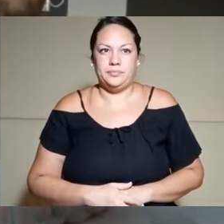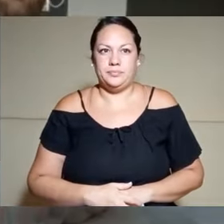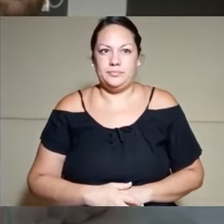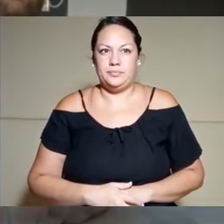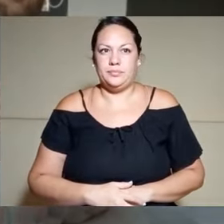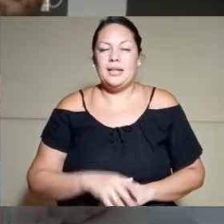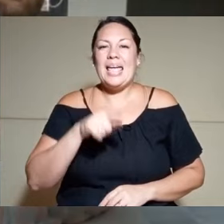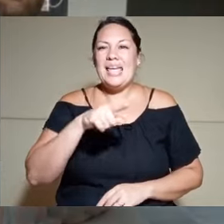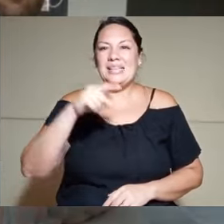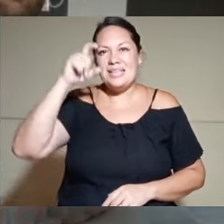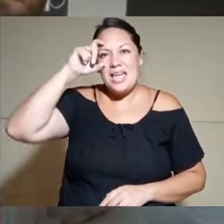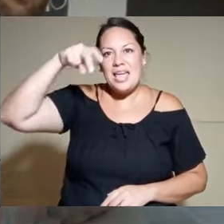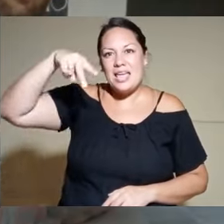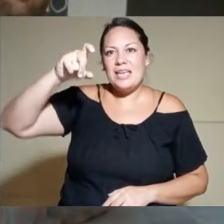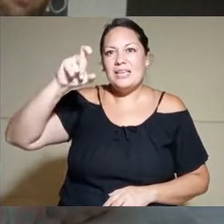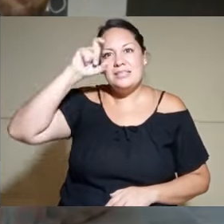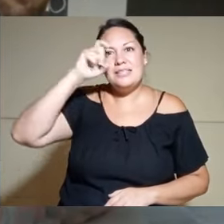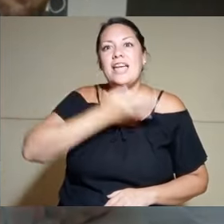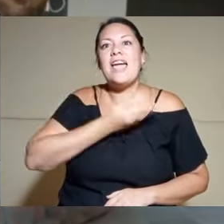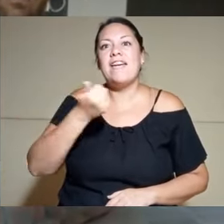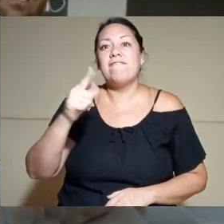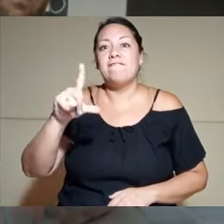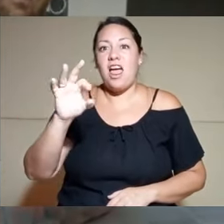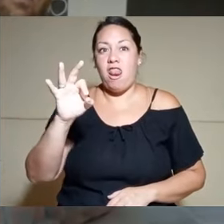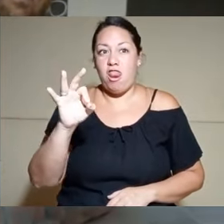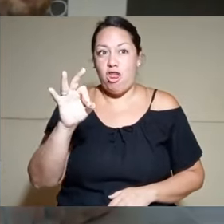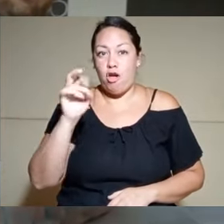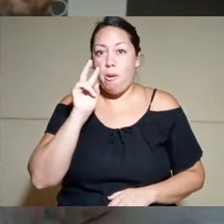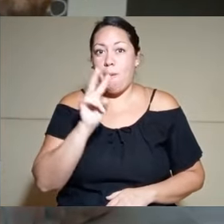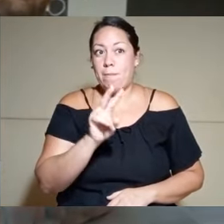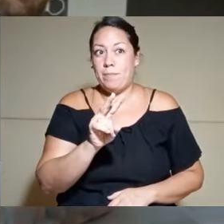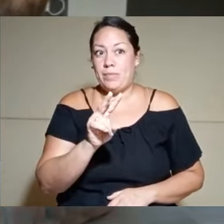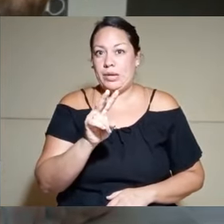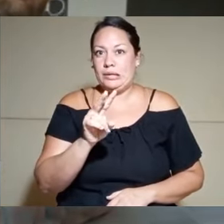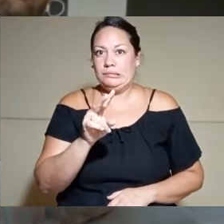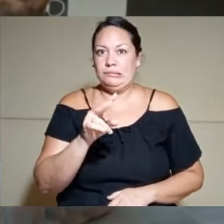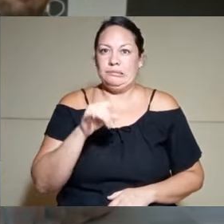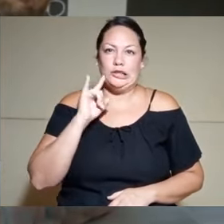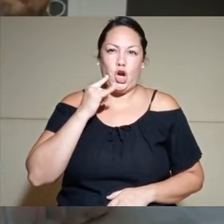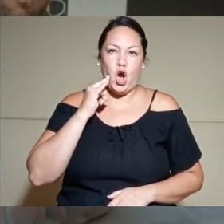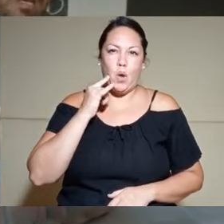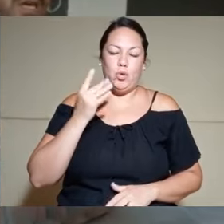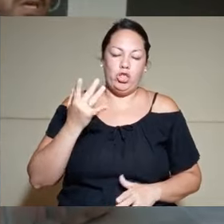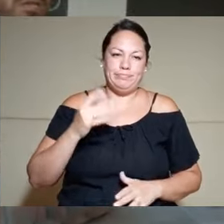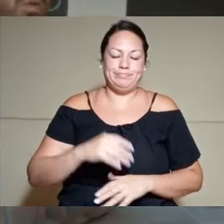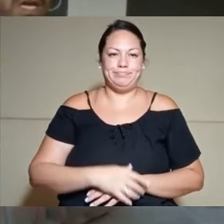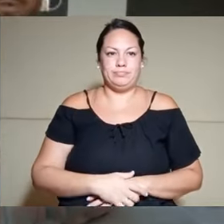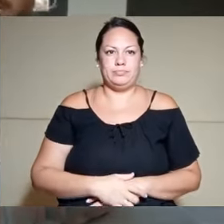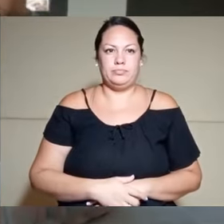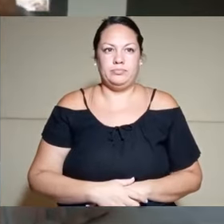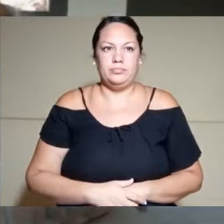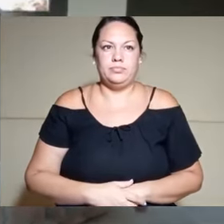ustedes Bueno, yo me voy a frizar yo, así puedo verme yo para poder mostrar. Ahí ustedes tienen un encéfalo.